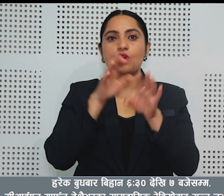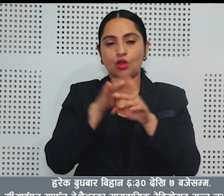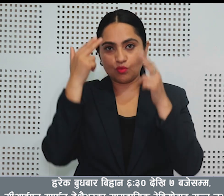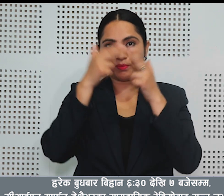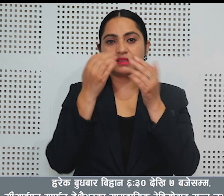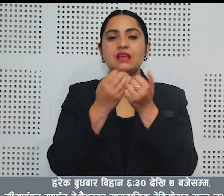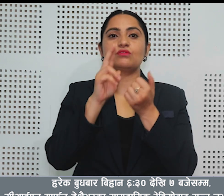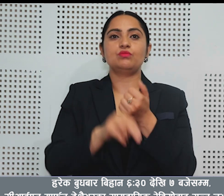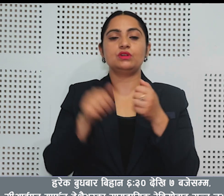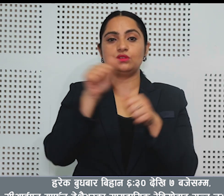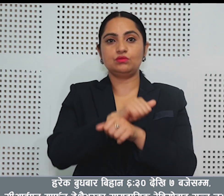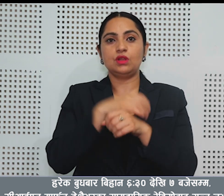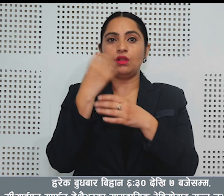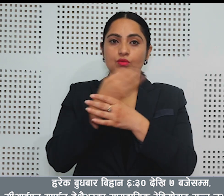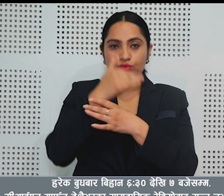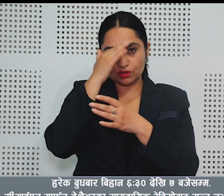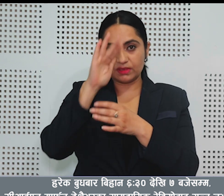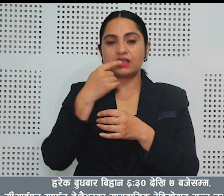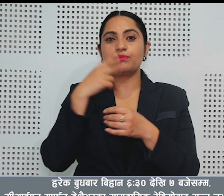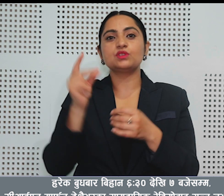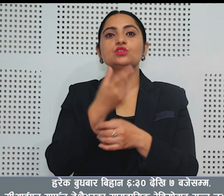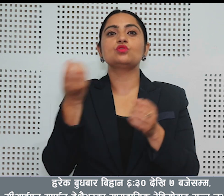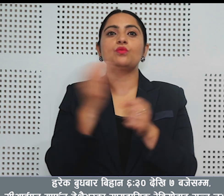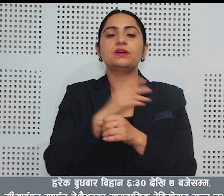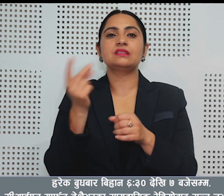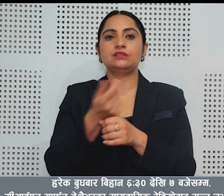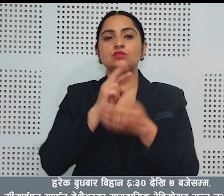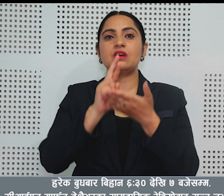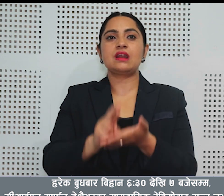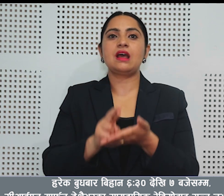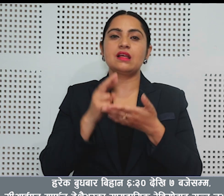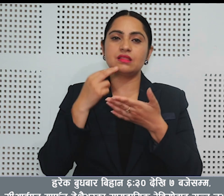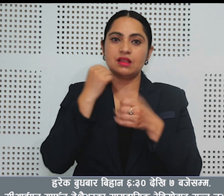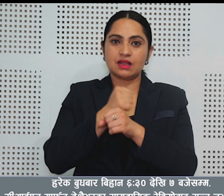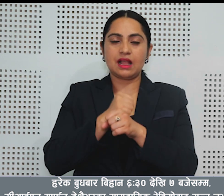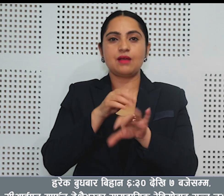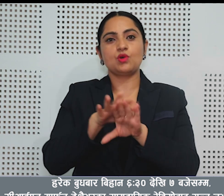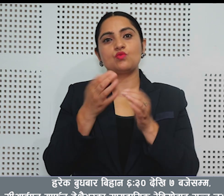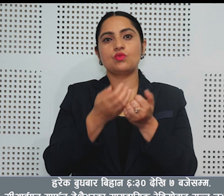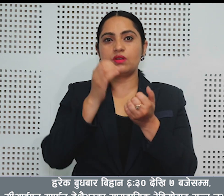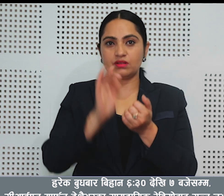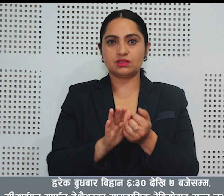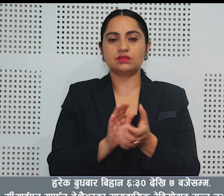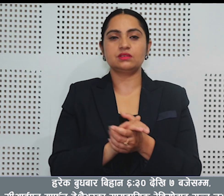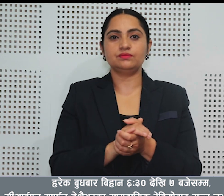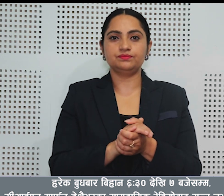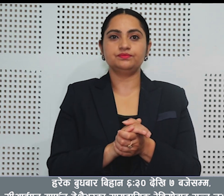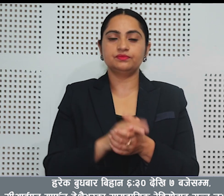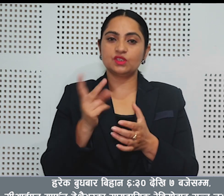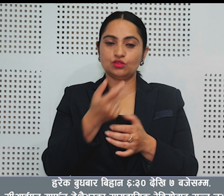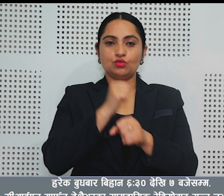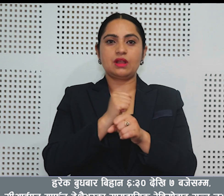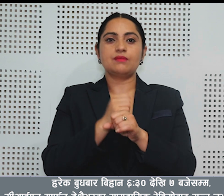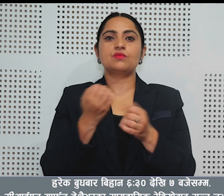गरेर उनीहरूलाई विपद आइहाल्यो भने नि छिटोभन्दा छिटो चाहिँ हामीले राहत उद्धारका कामहरू गर्न सक्यौँ। एन्टिसिपेटरी एक्सनमा